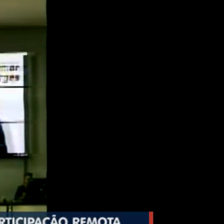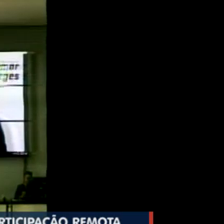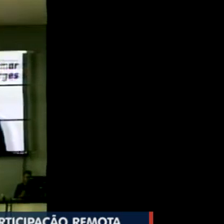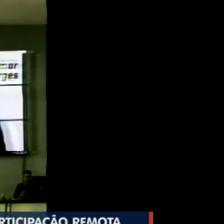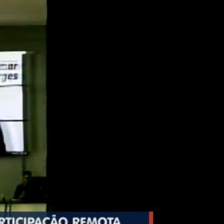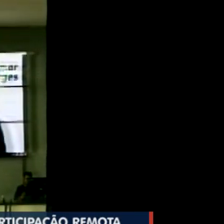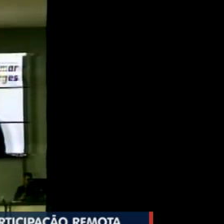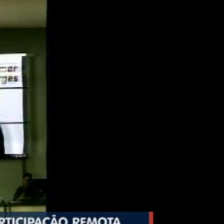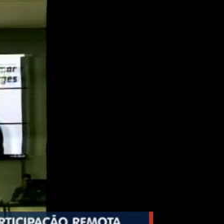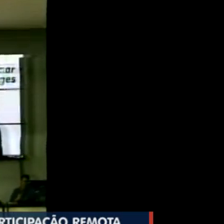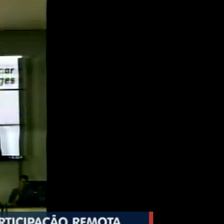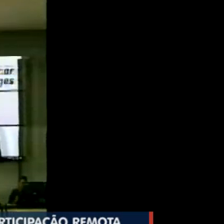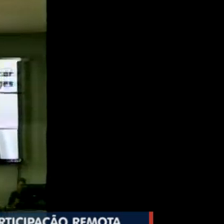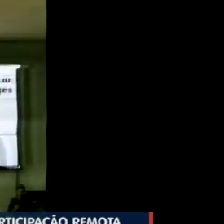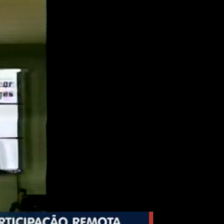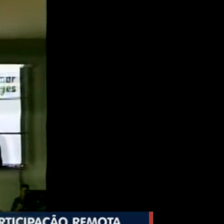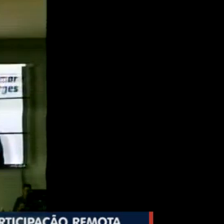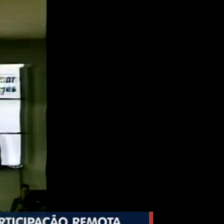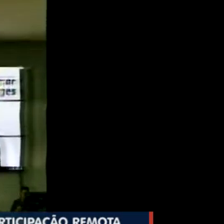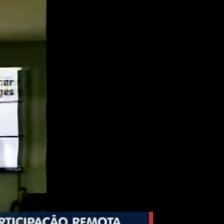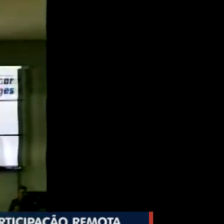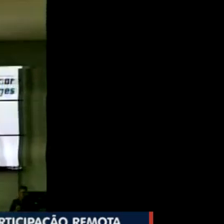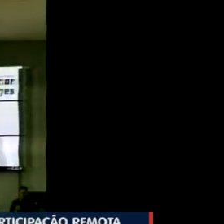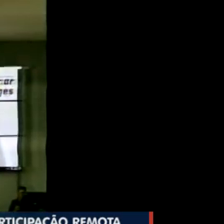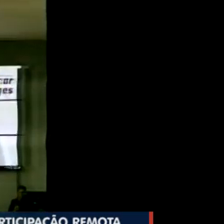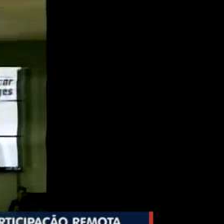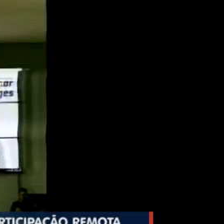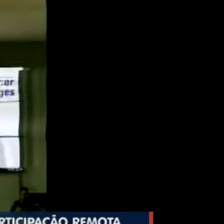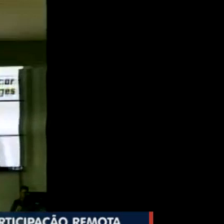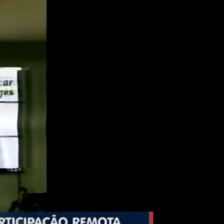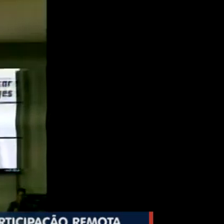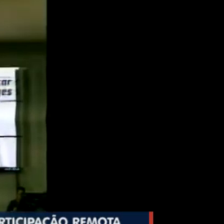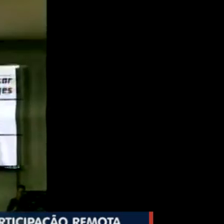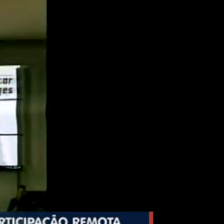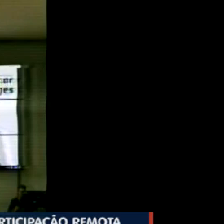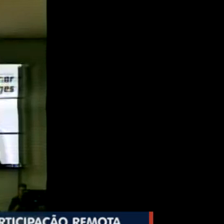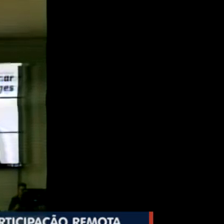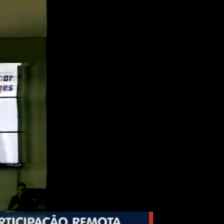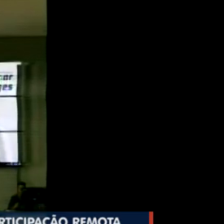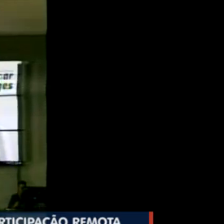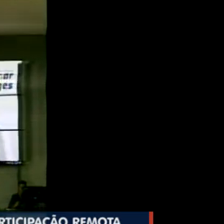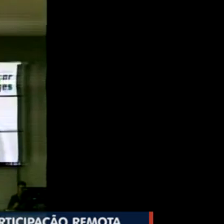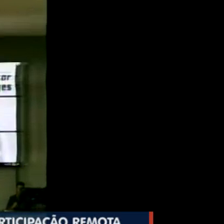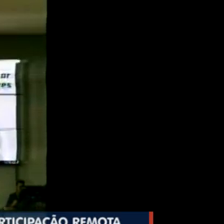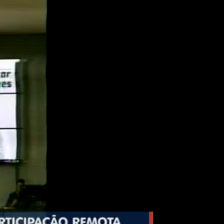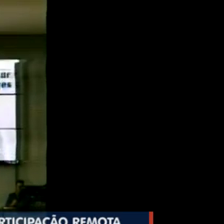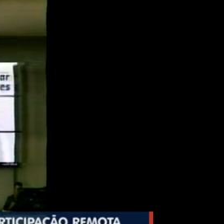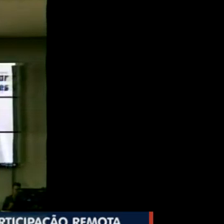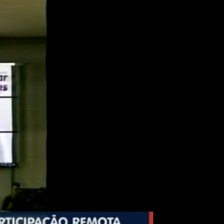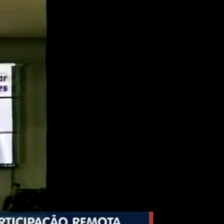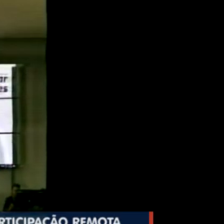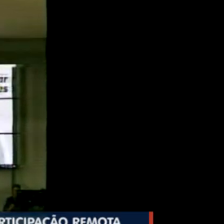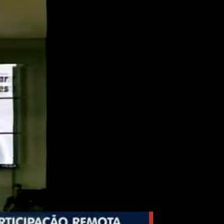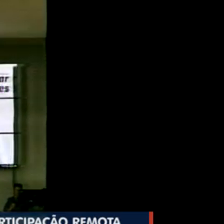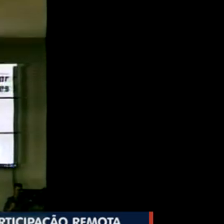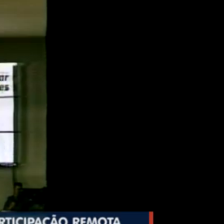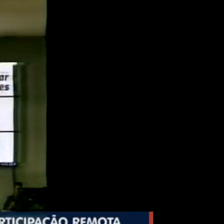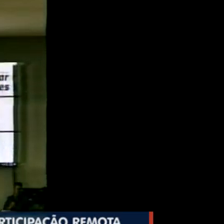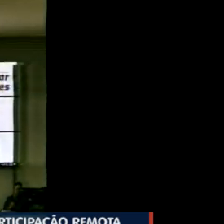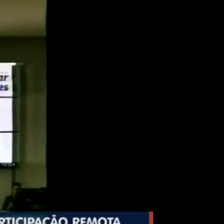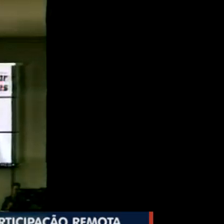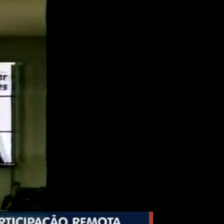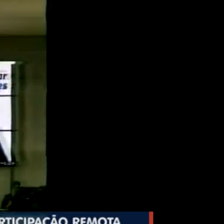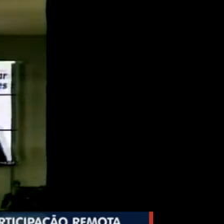bares o mais moderno do mercado custou R milhões reais e eu deixi a